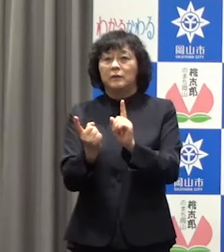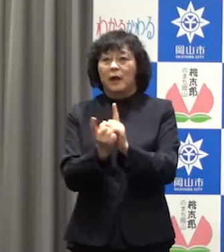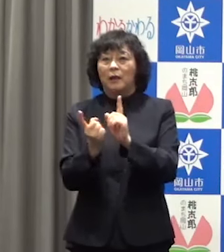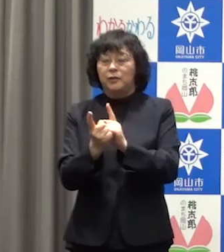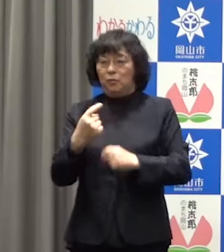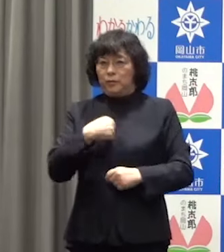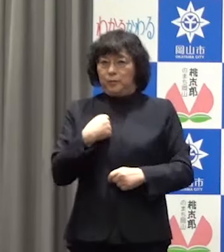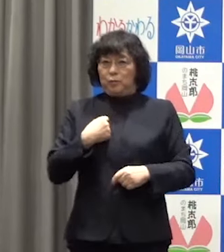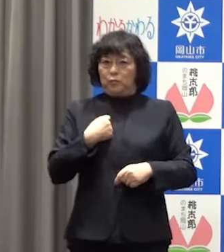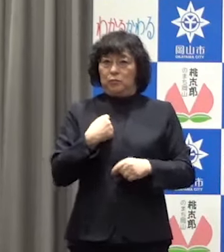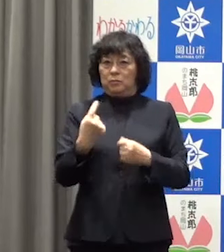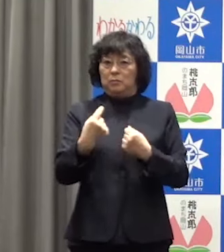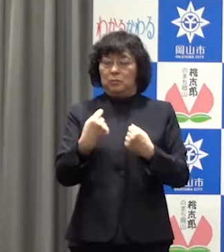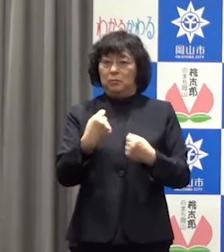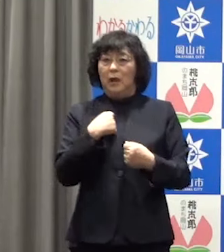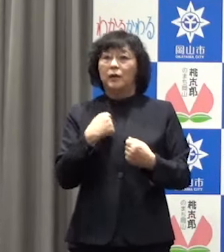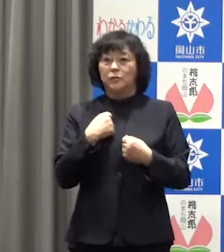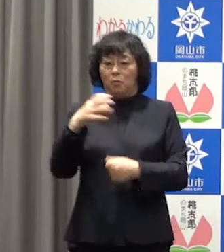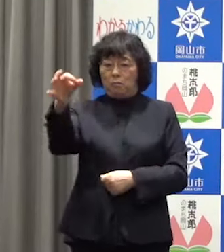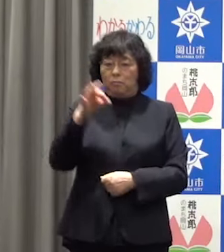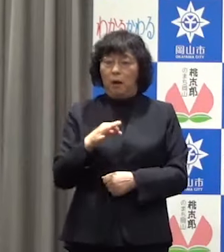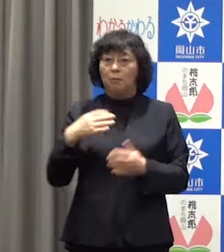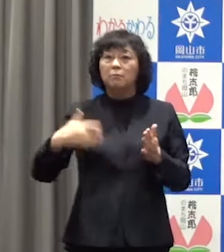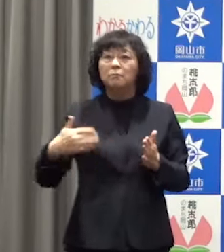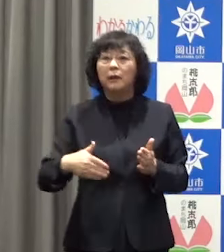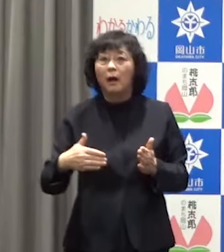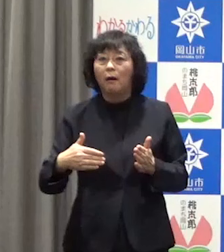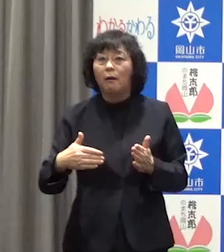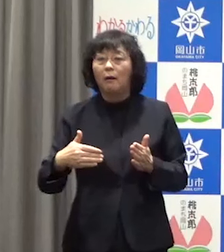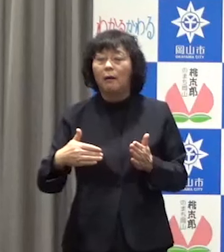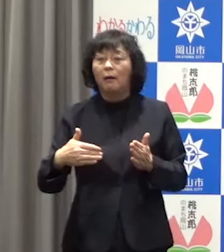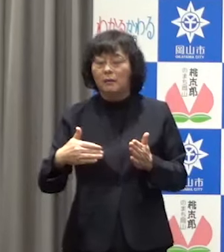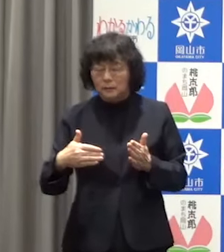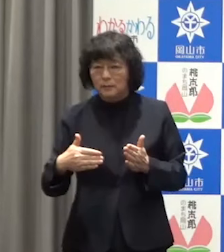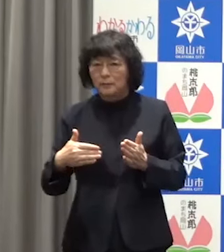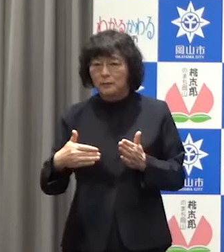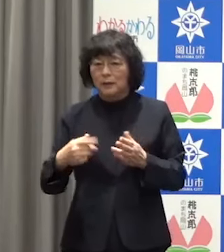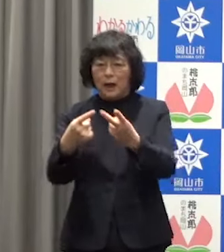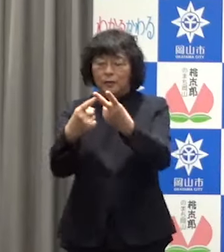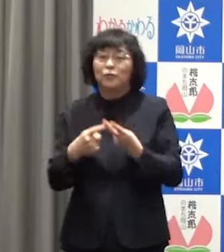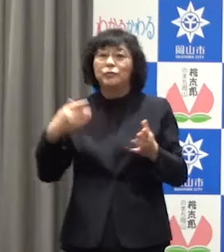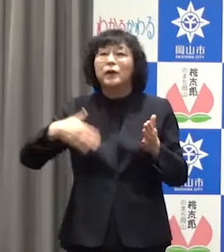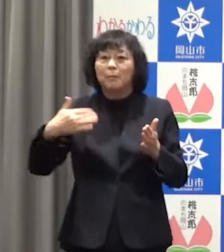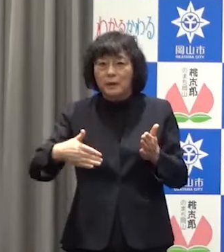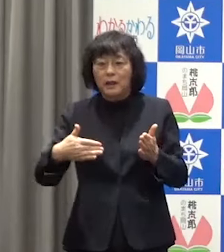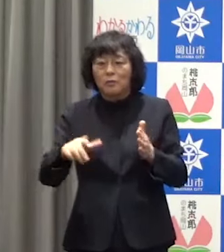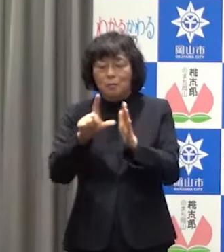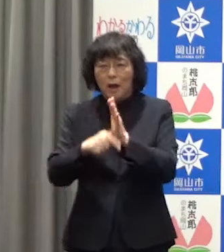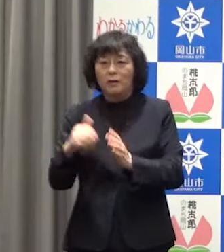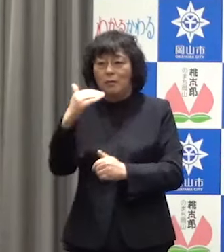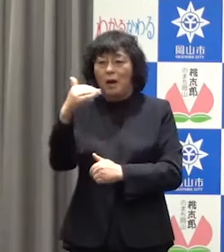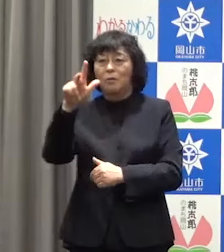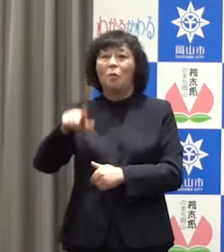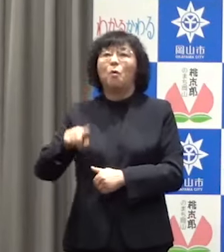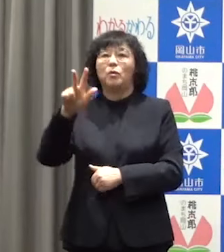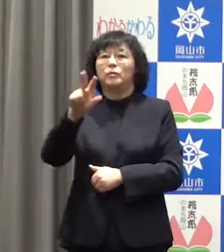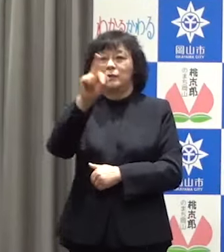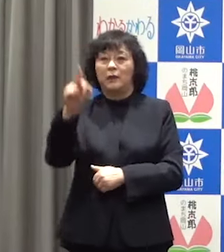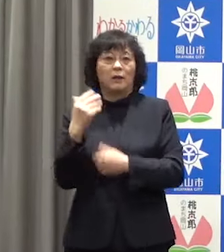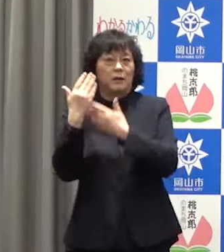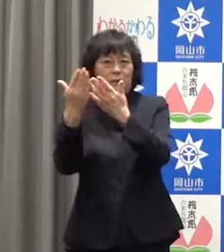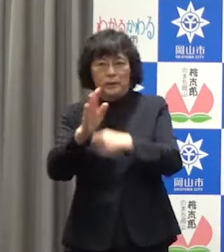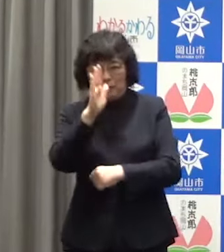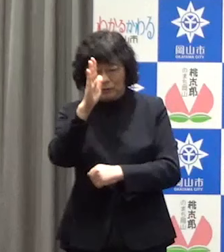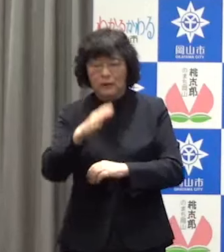知が届かない場合などはコールセンターへ問い合わせていただきたいと思います。また